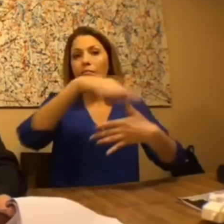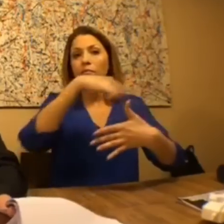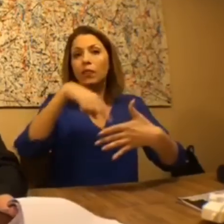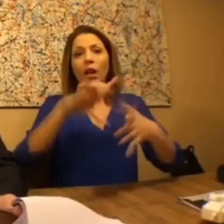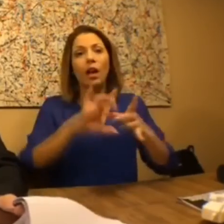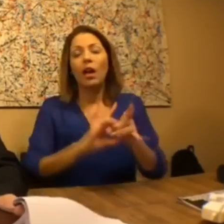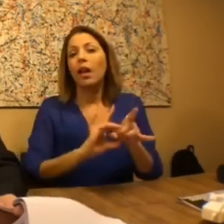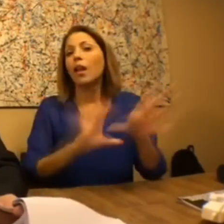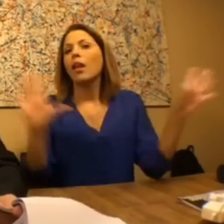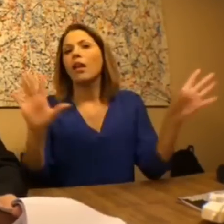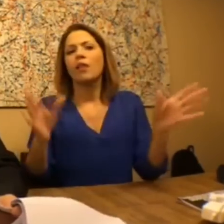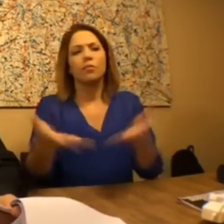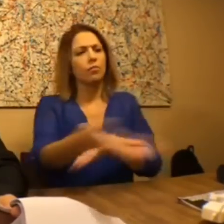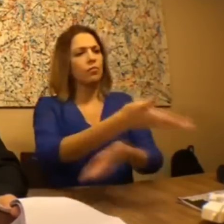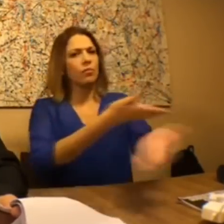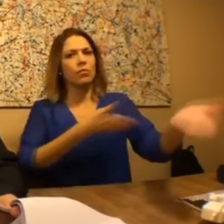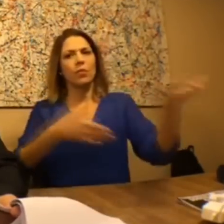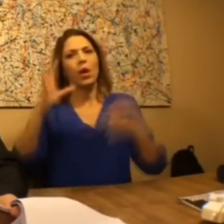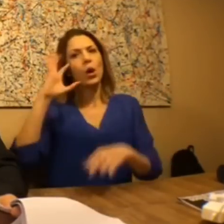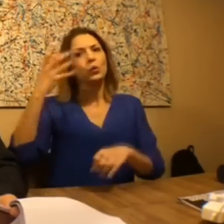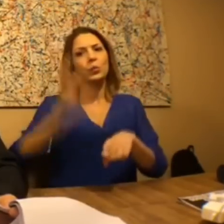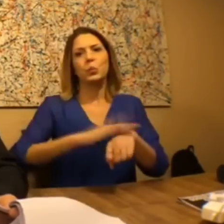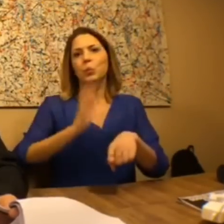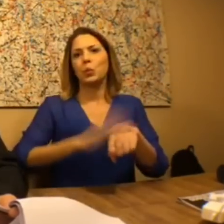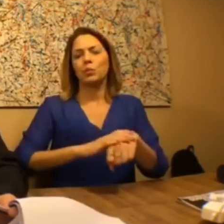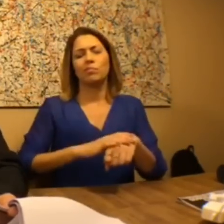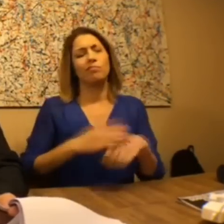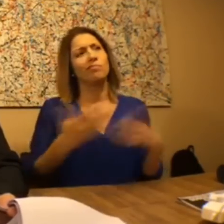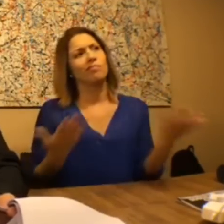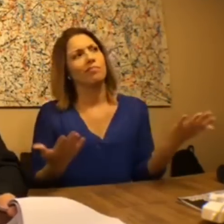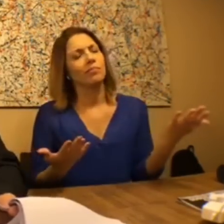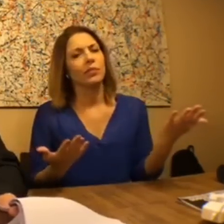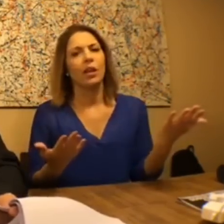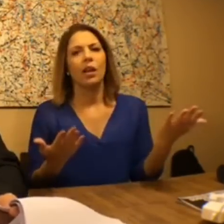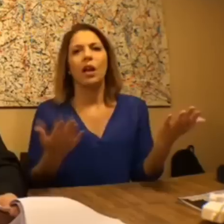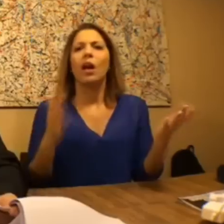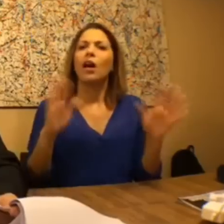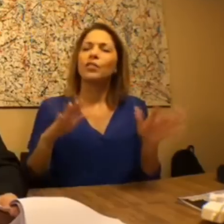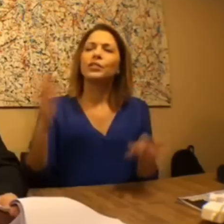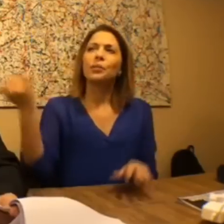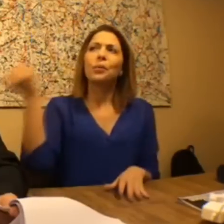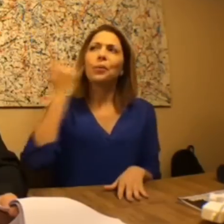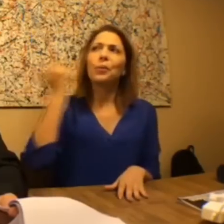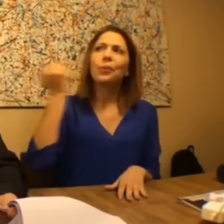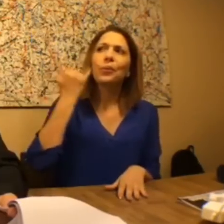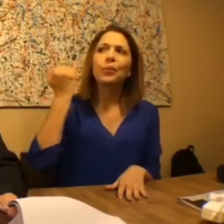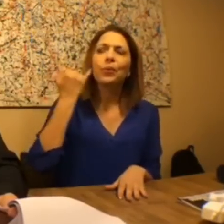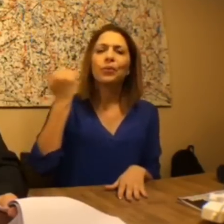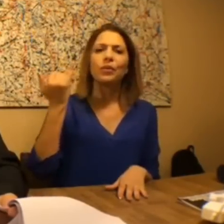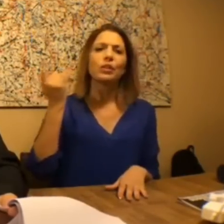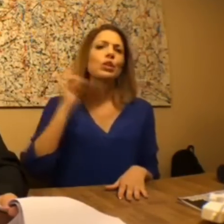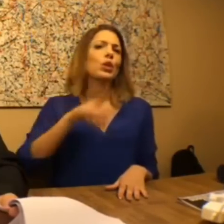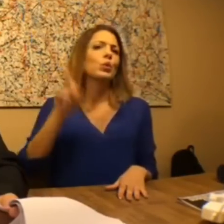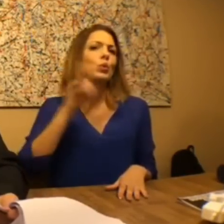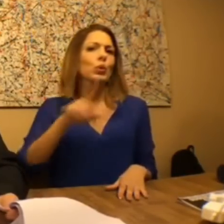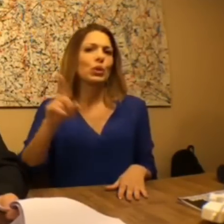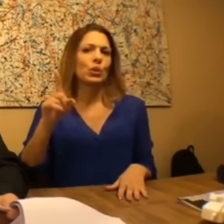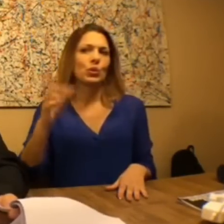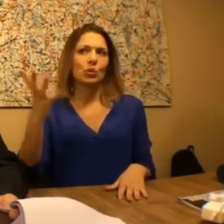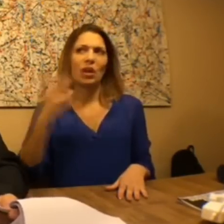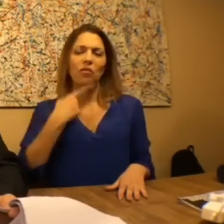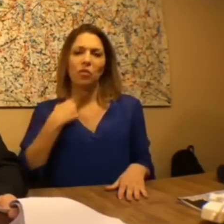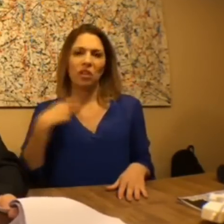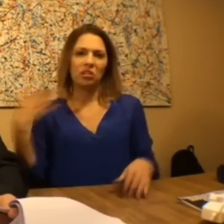próprios conflitos. Existe uma ameaça velada, assim, de vez em quando houve por aí, que os Estados Unidos gostaria de intervir